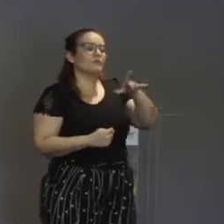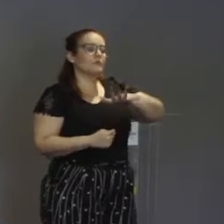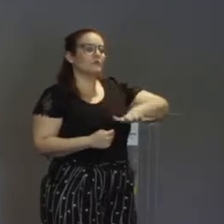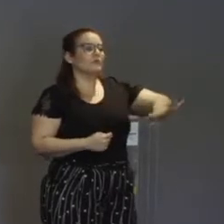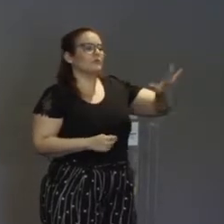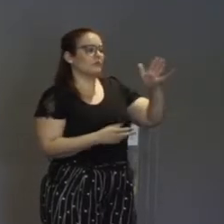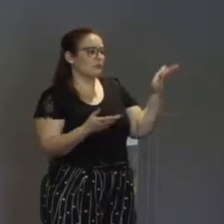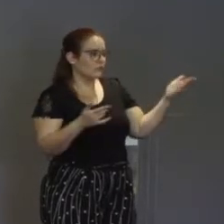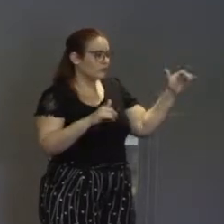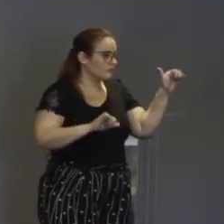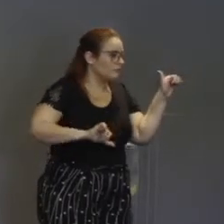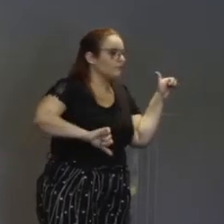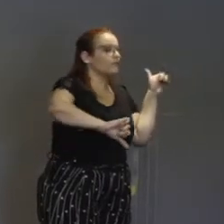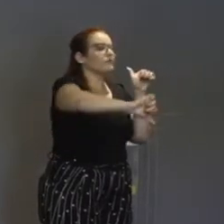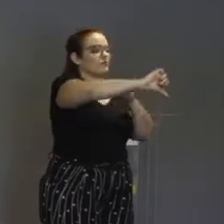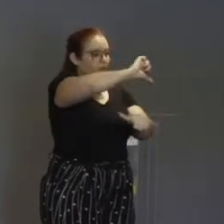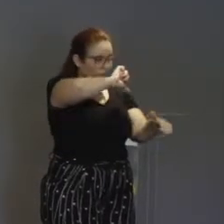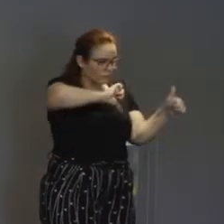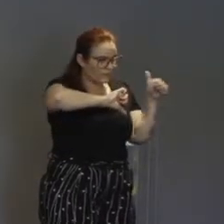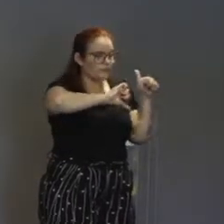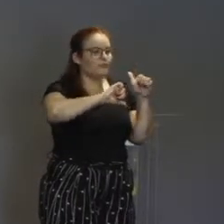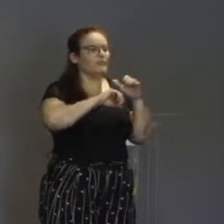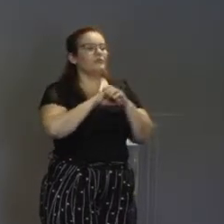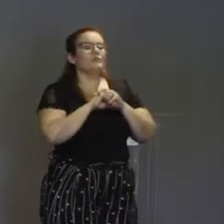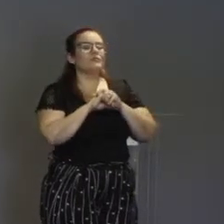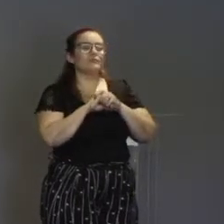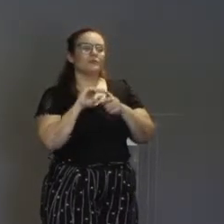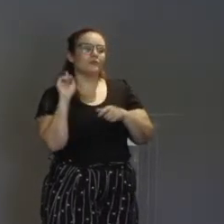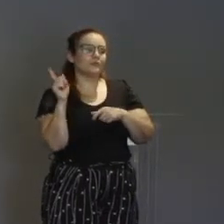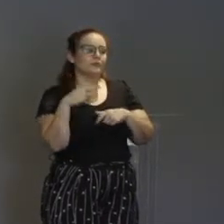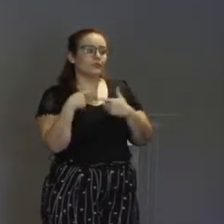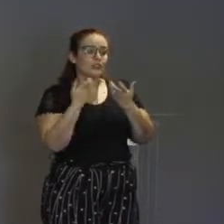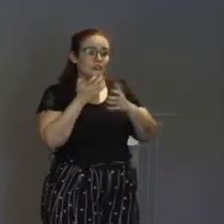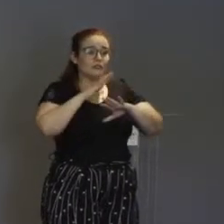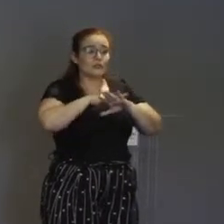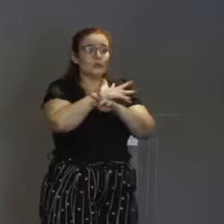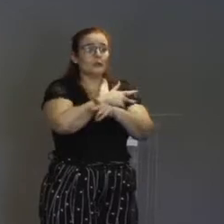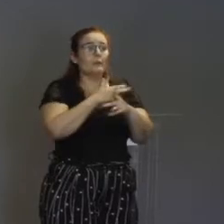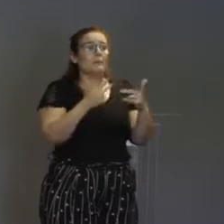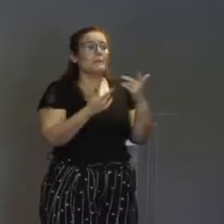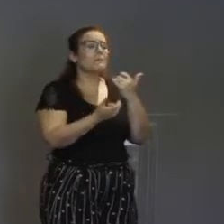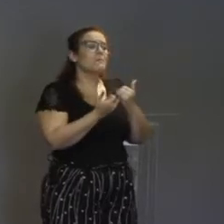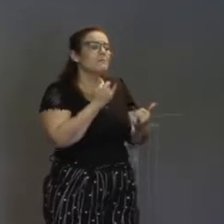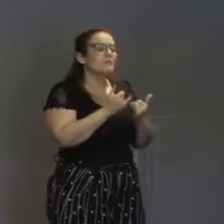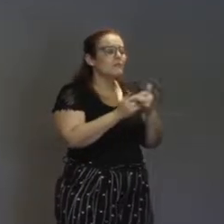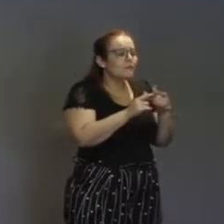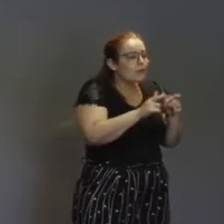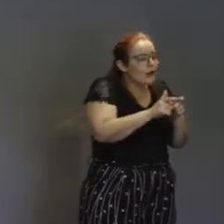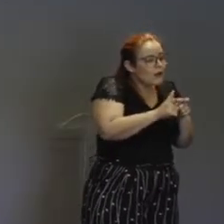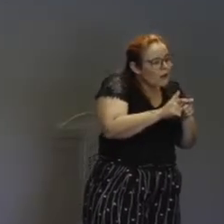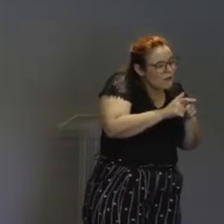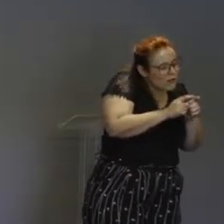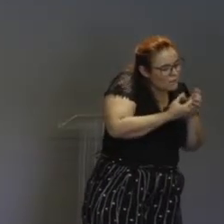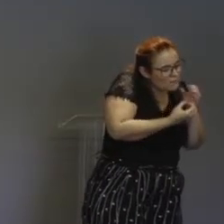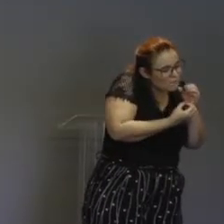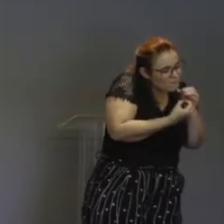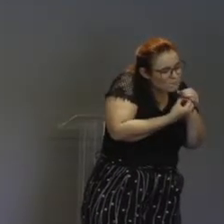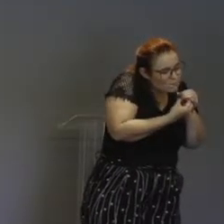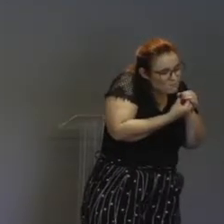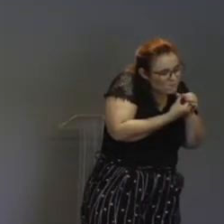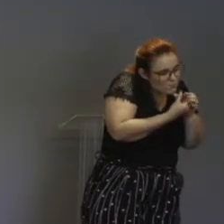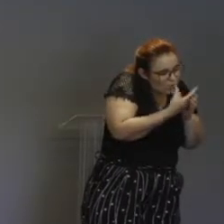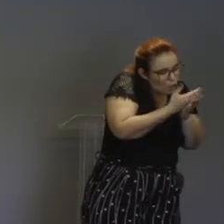enorme mudança, né? E a gente gostaria de fazer alguma coisa que fosse uma sementinha, que ficasse para dar um outro dinamismo